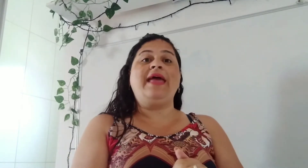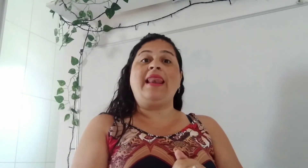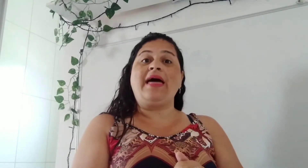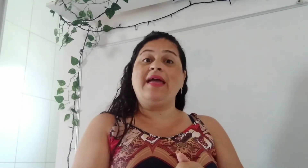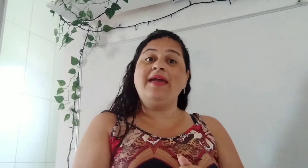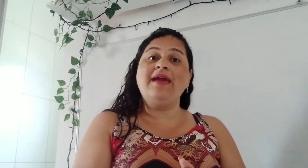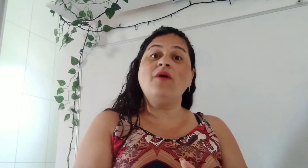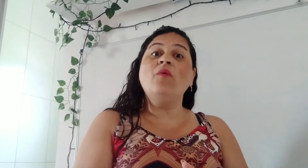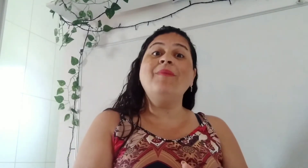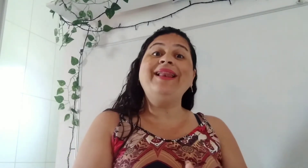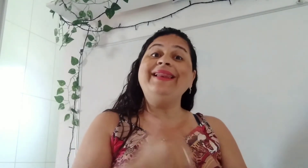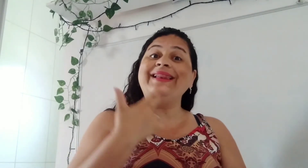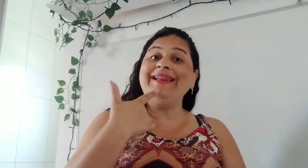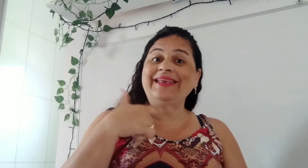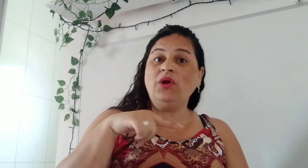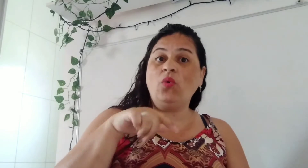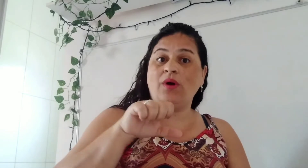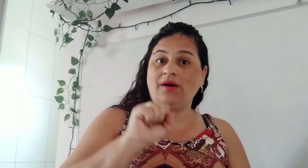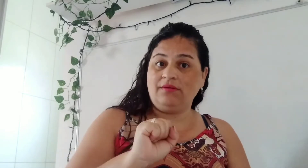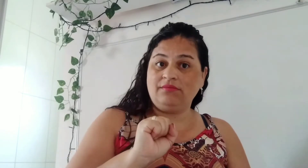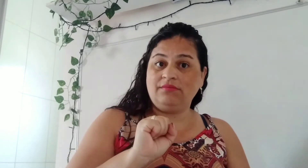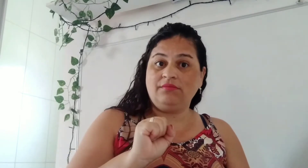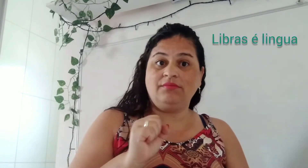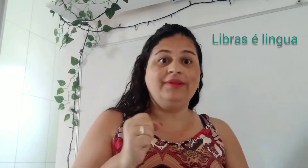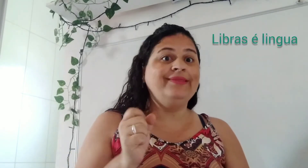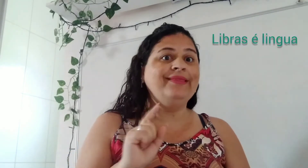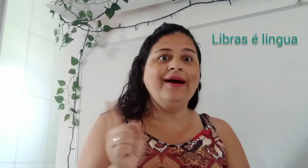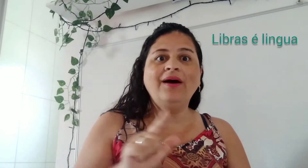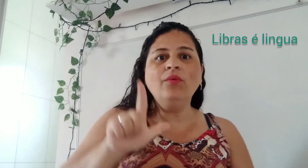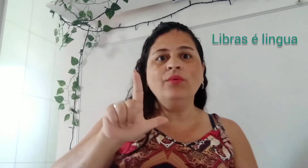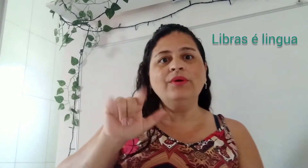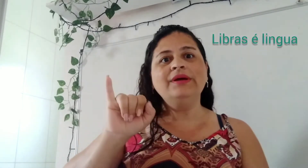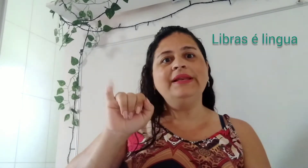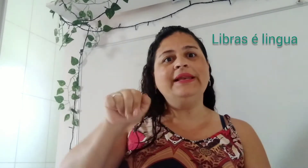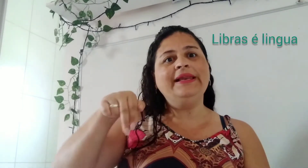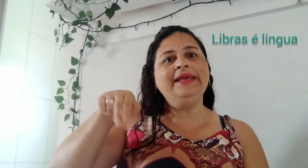ela é uma língua, não